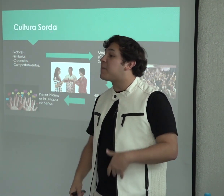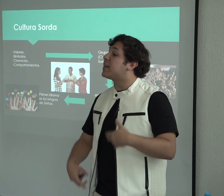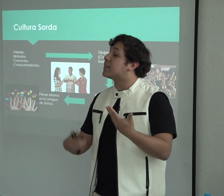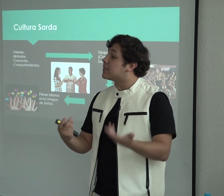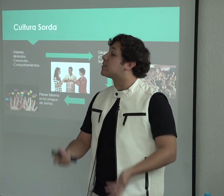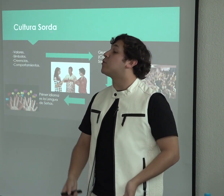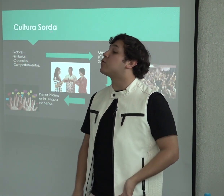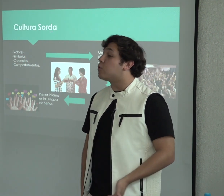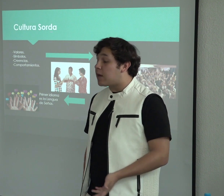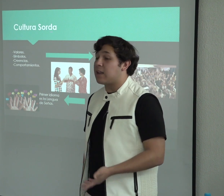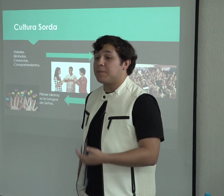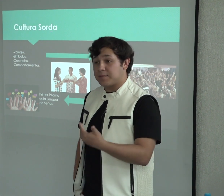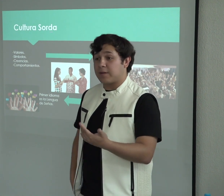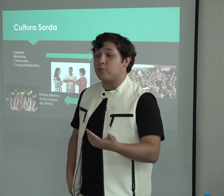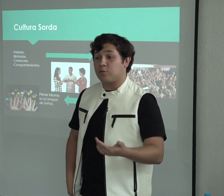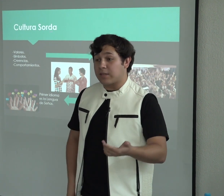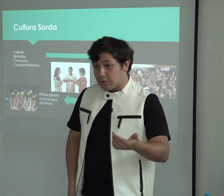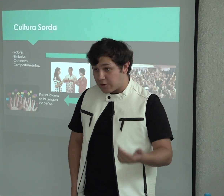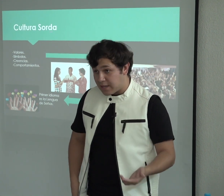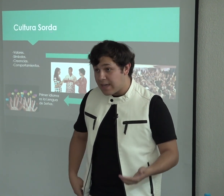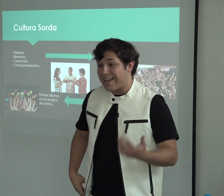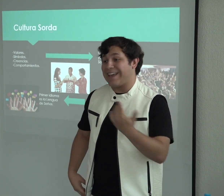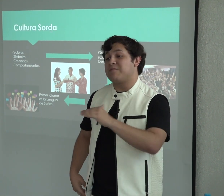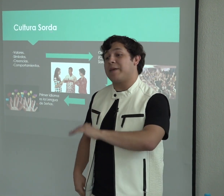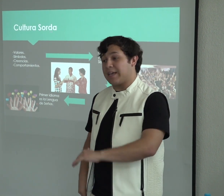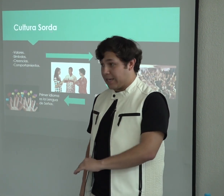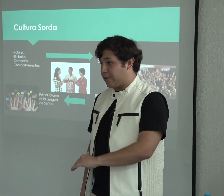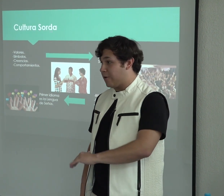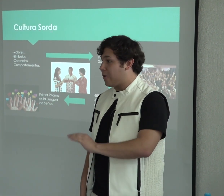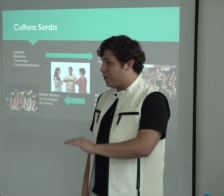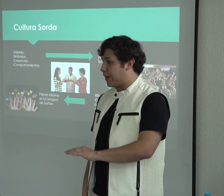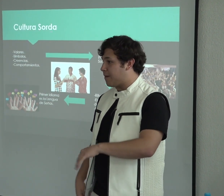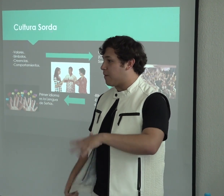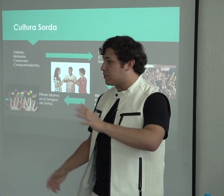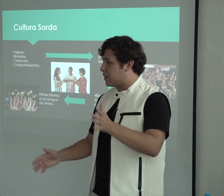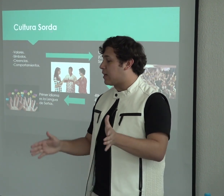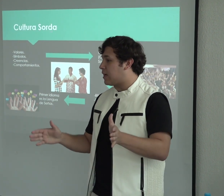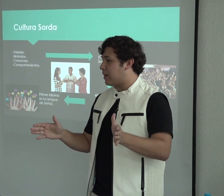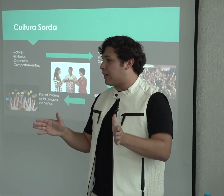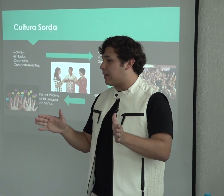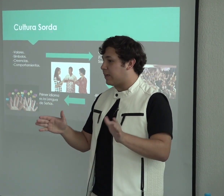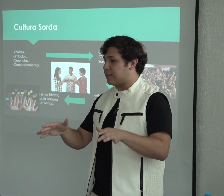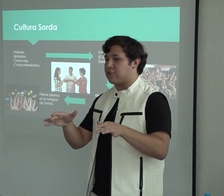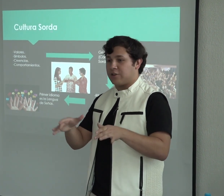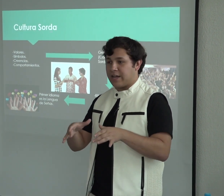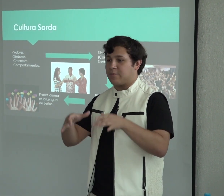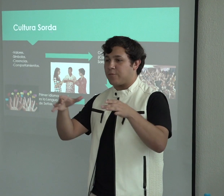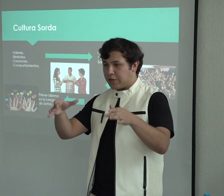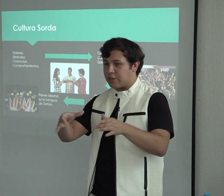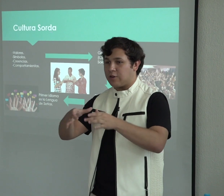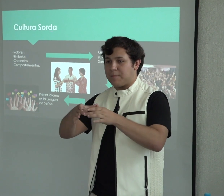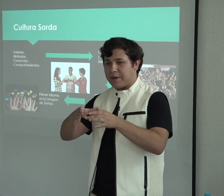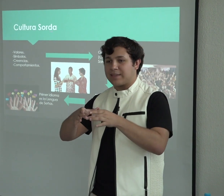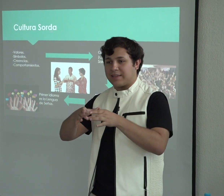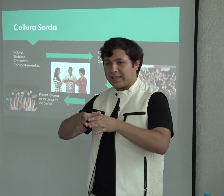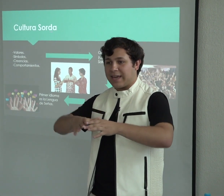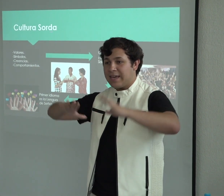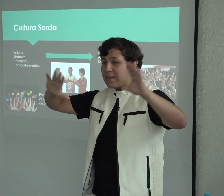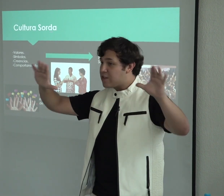manera se estructura la misma cultura sorda en México. ¿Ok? Vamos a gestionar un poquito la parte de que